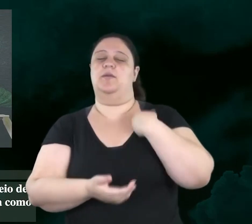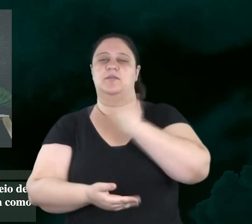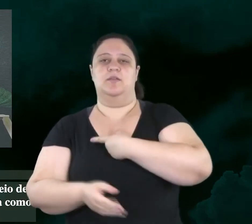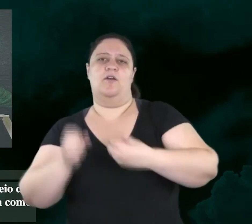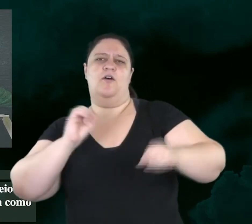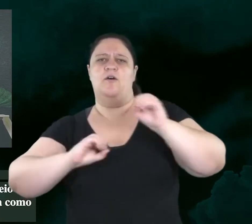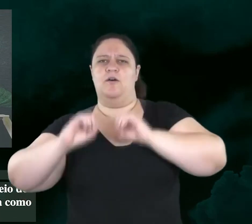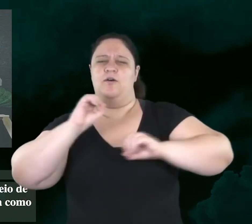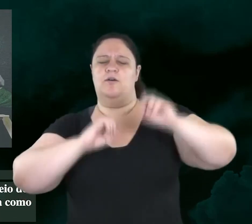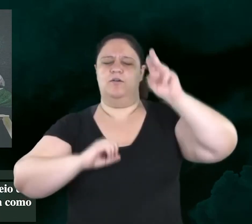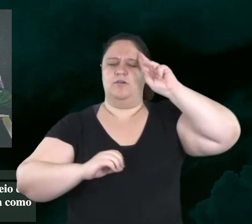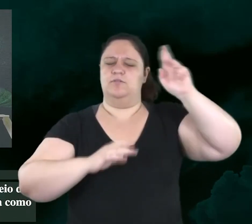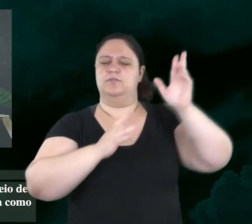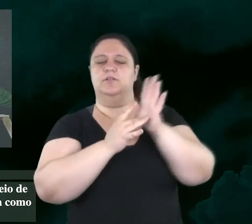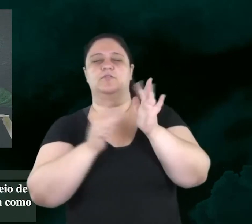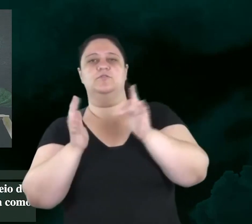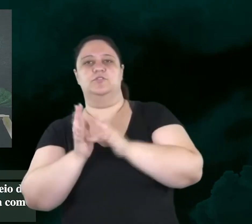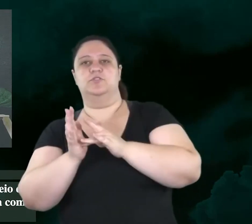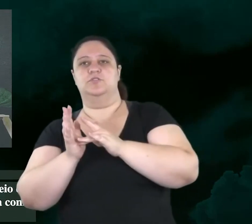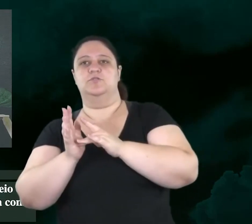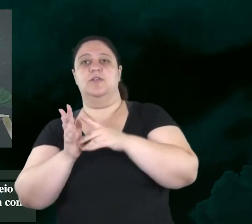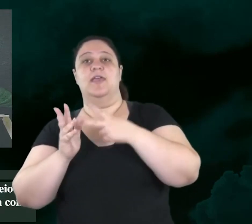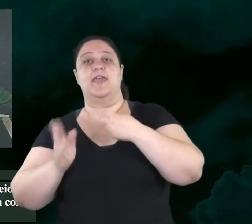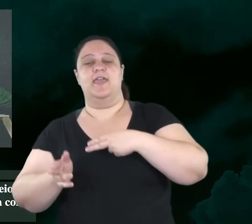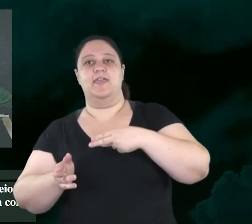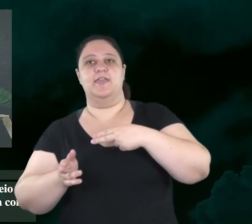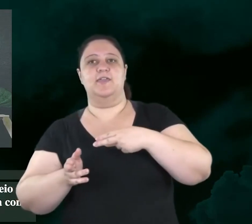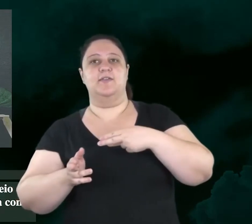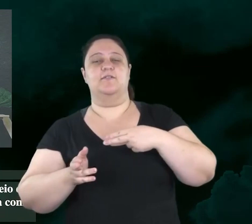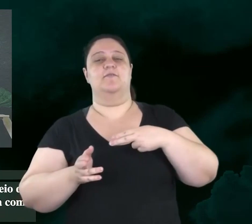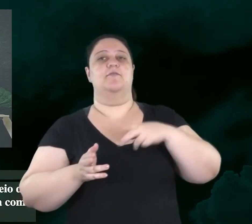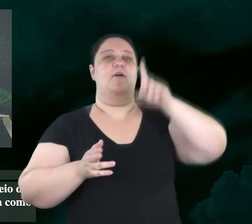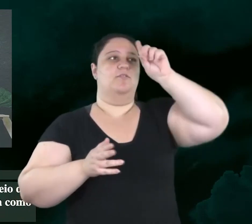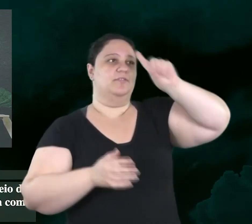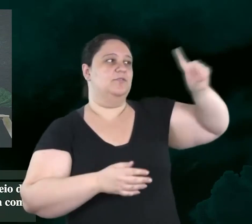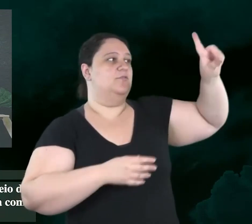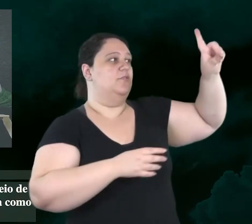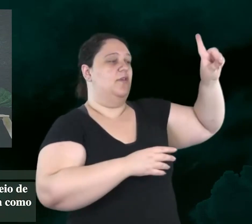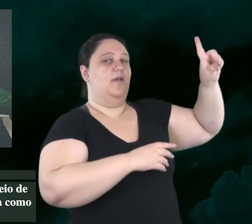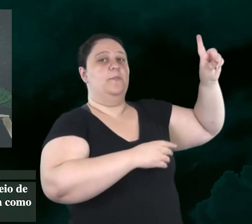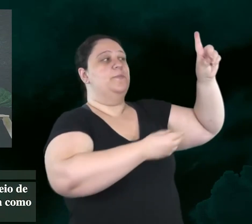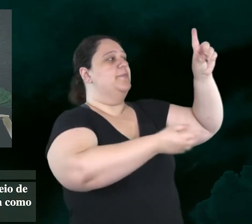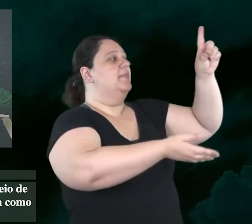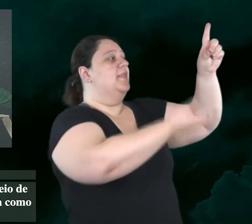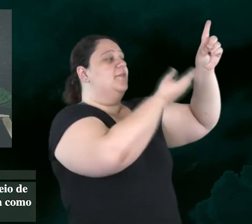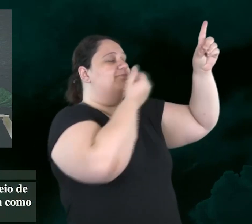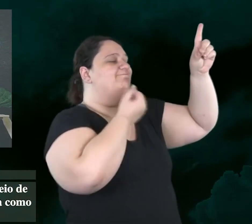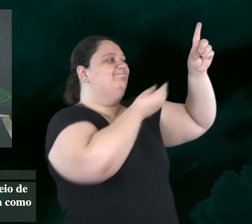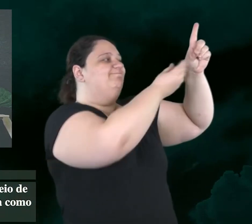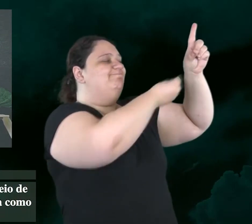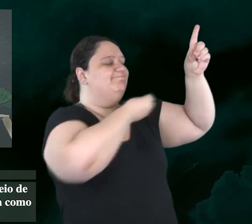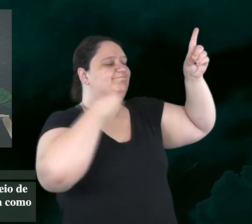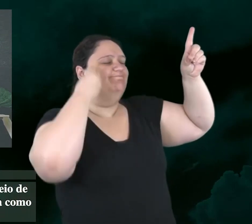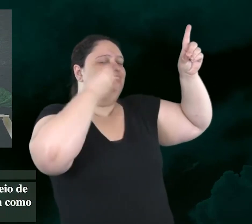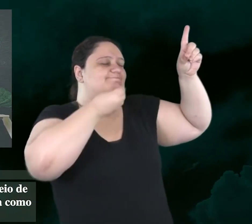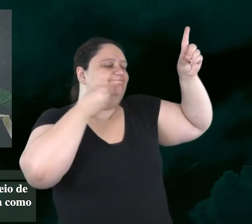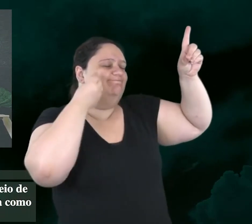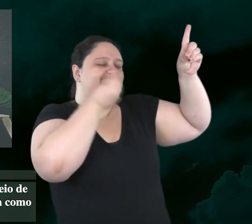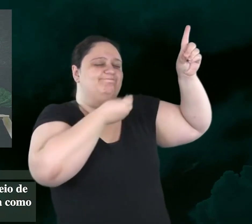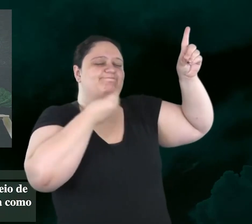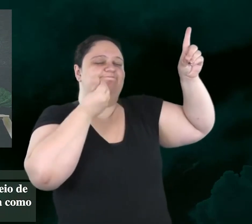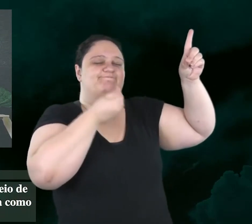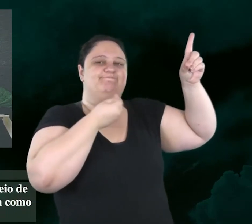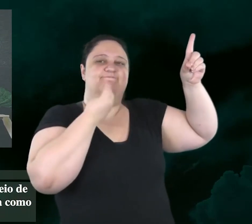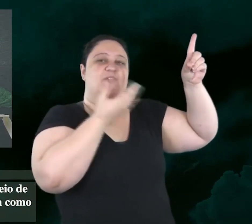nós estamos tirando águas das fontes da salvação, nós estamos bebendo de graça, e nós